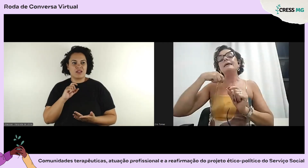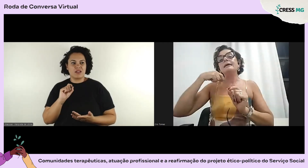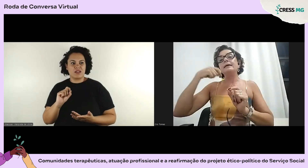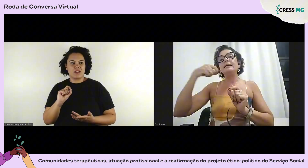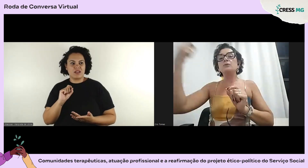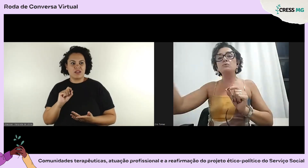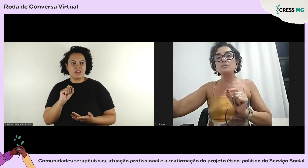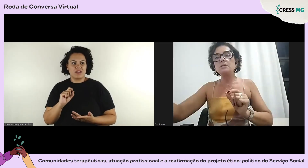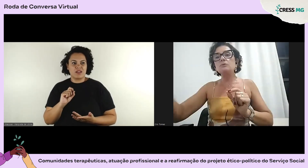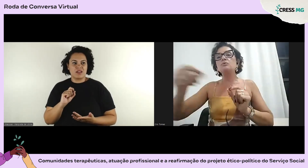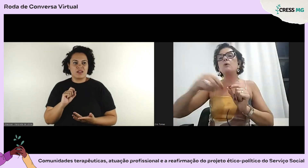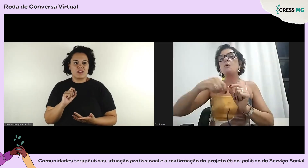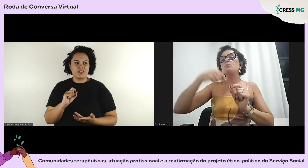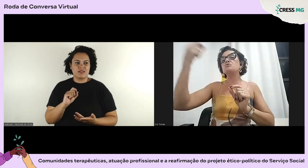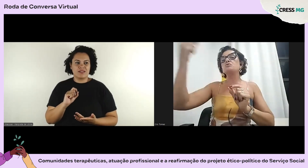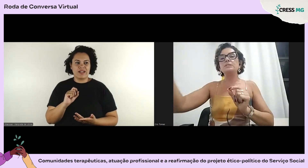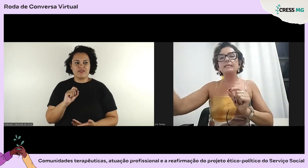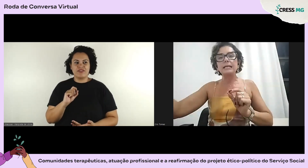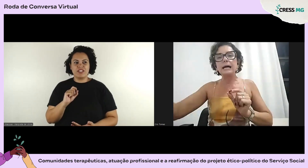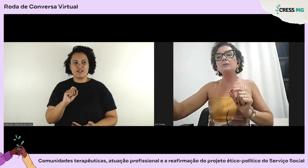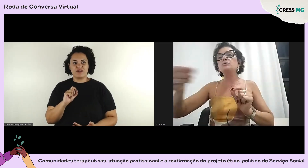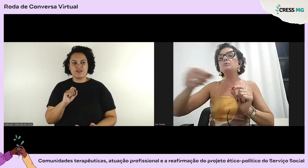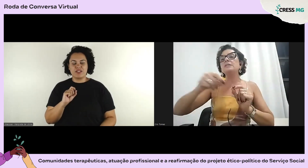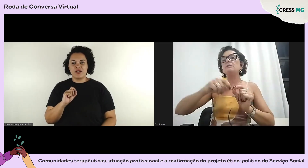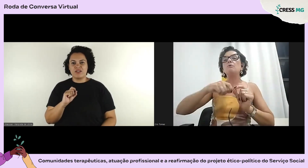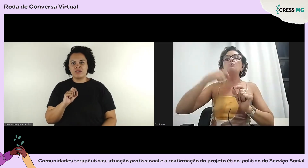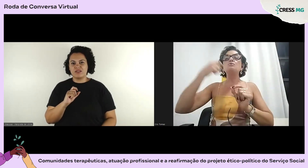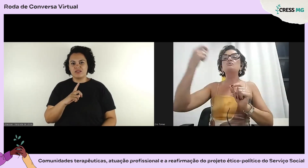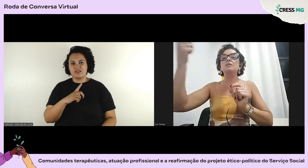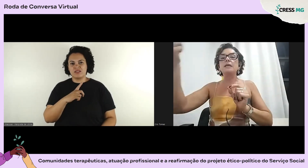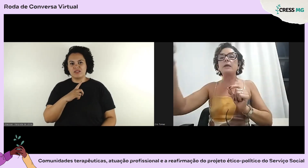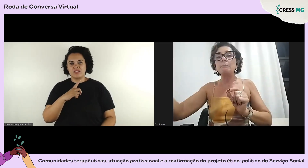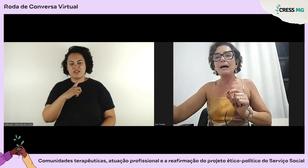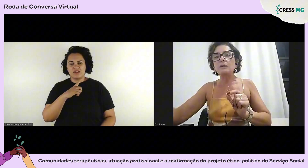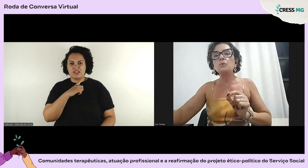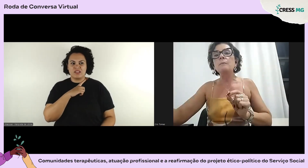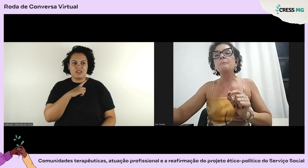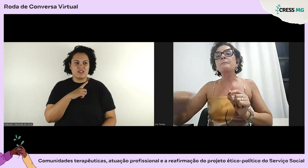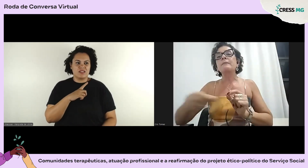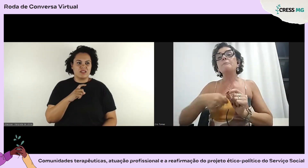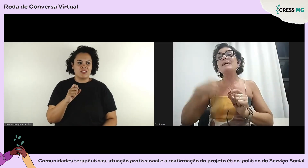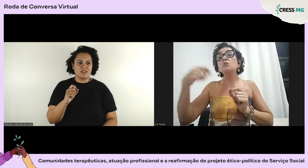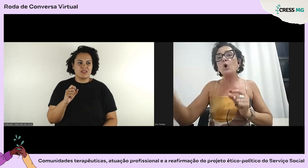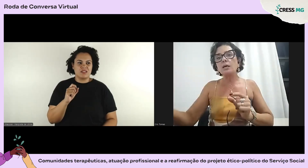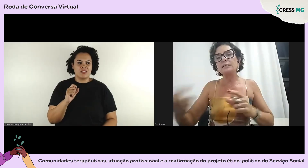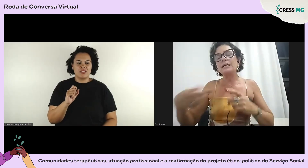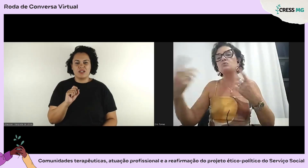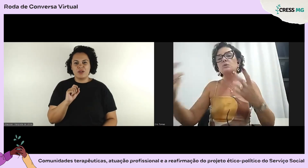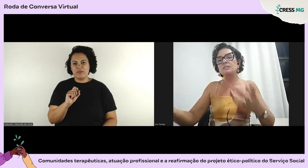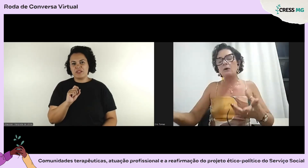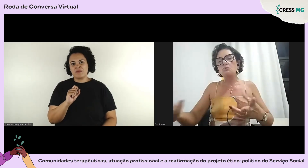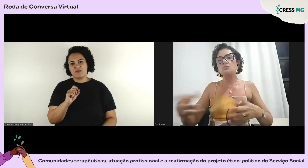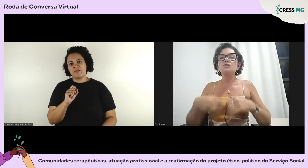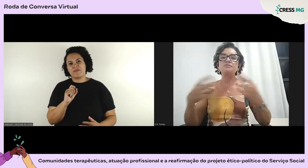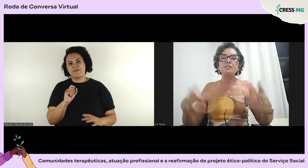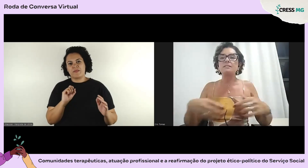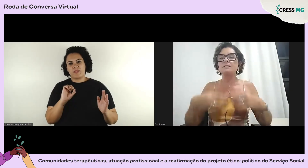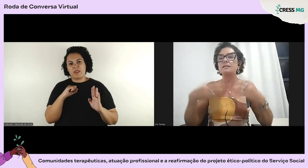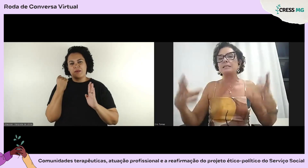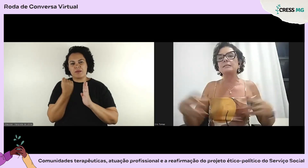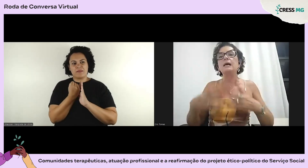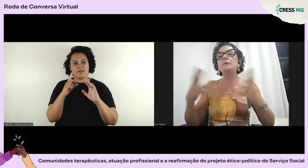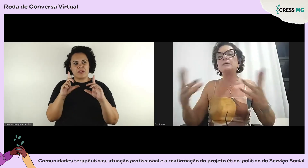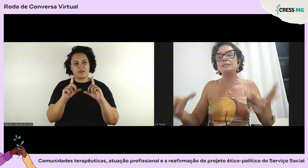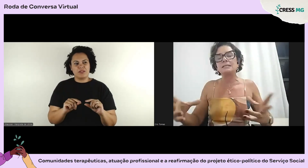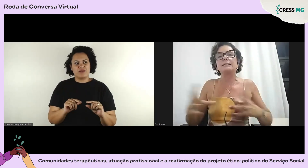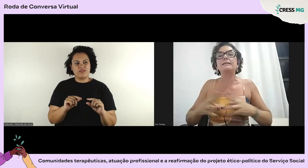uso reduzido, ou a um uso moderado, né, ou a um uso que tem um impacto menor na sua saúde